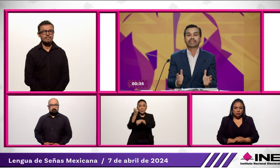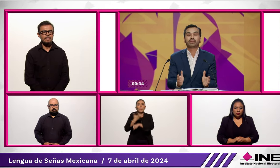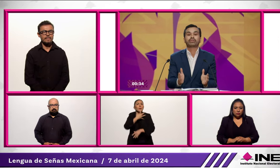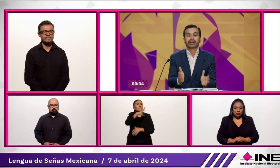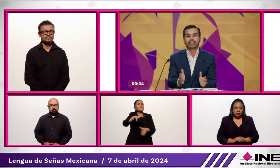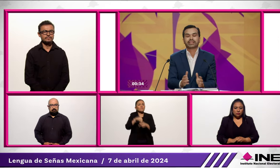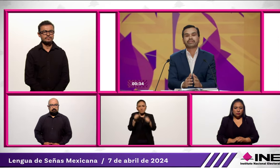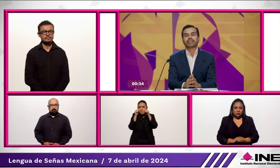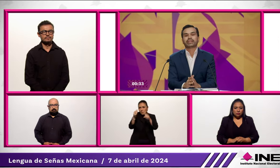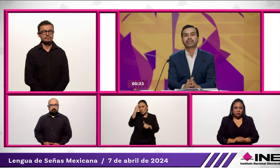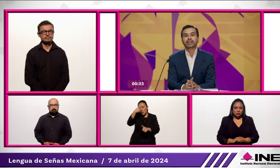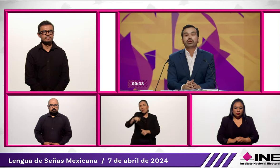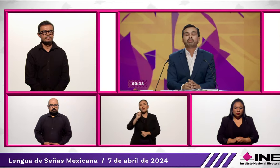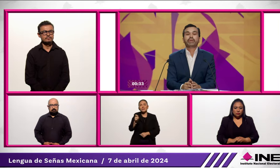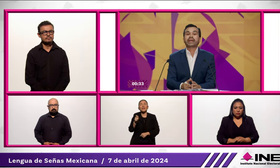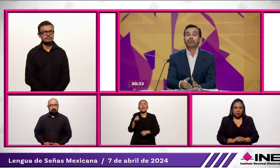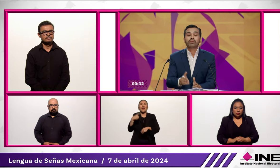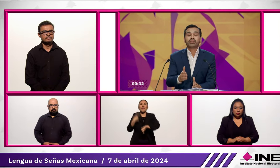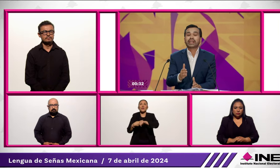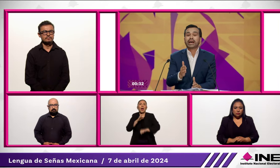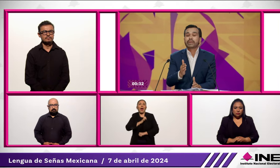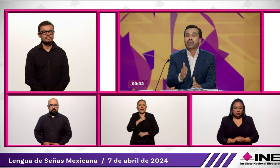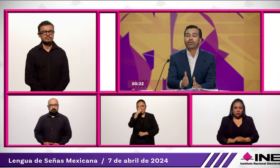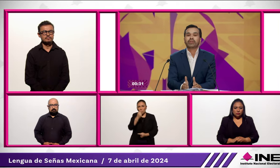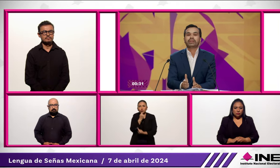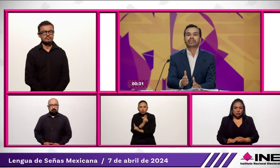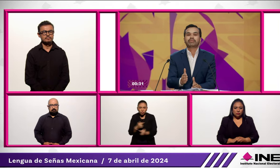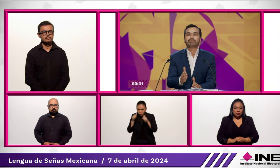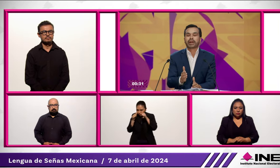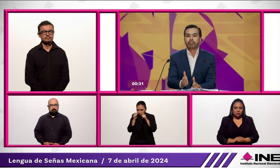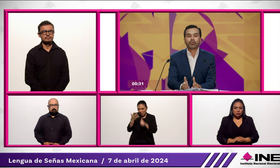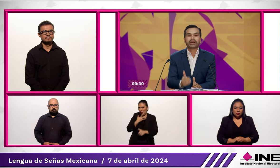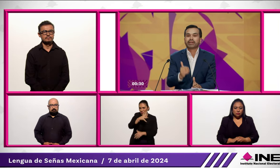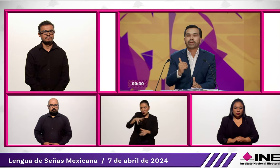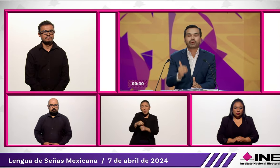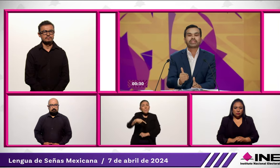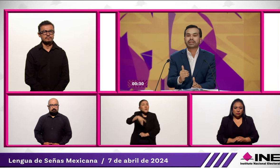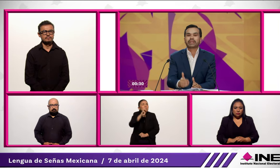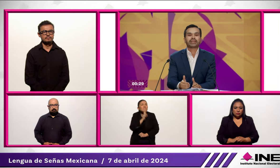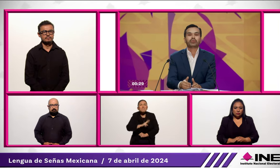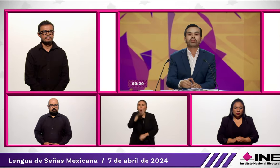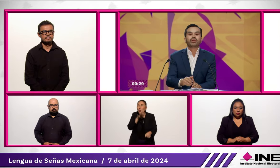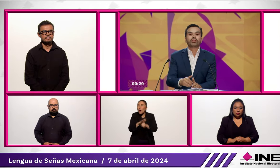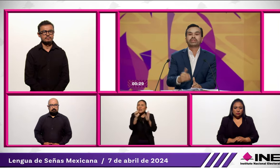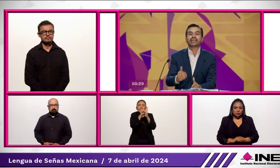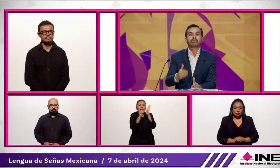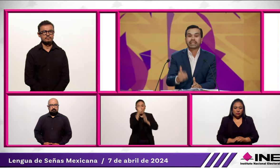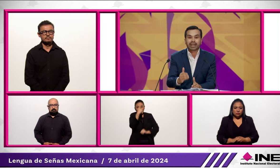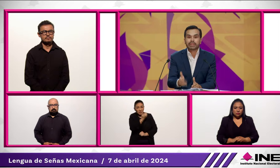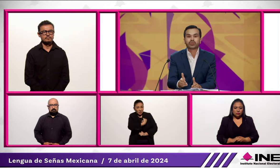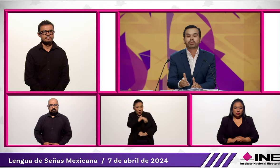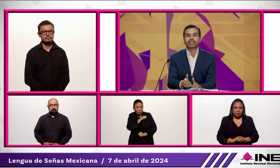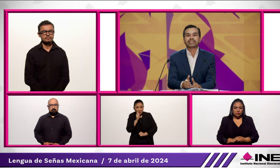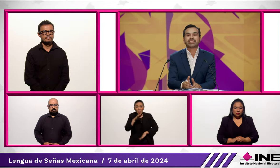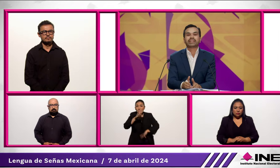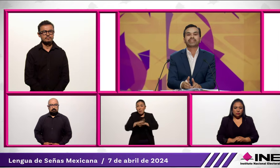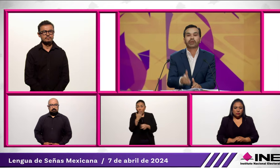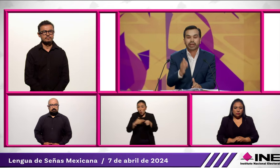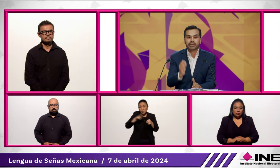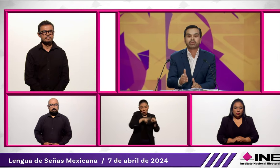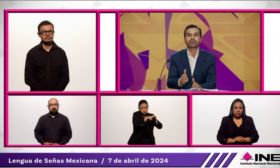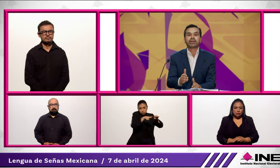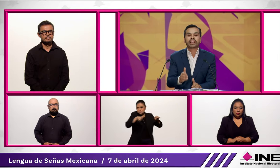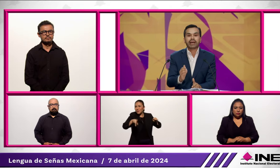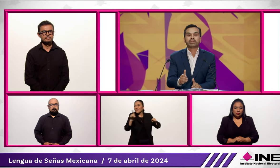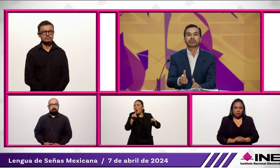cobertura universal contra el cáncer infantil. Pero la mejor república, el mejor sistema de salud, no es el que más camas de hospitales tiene, sino